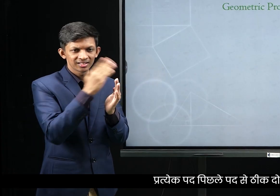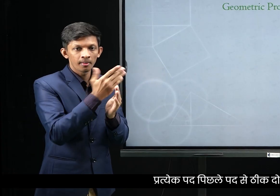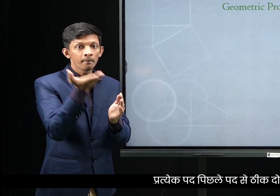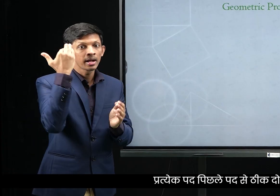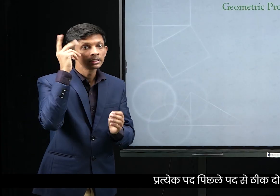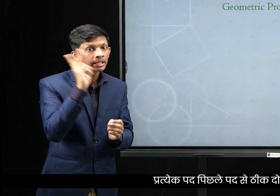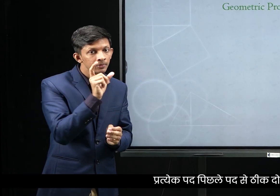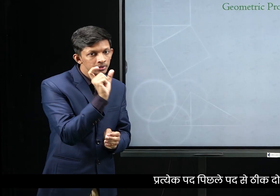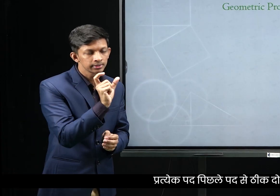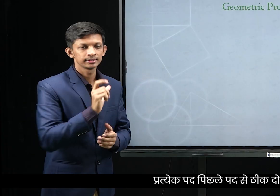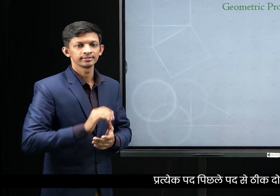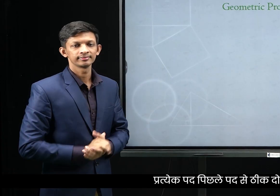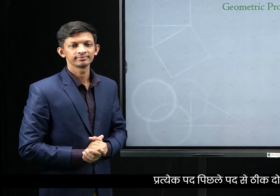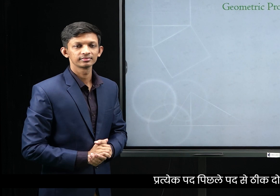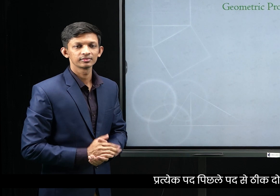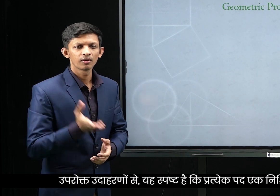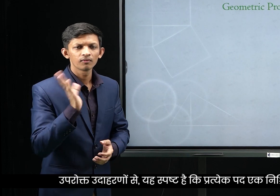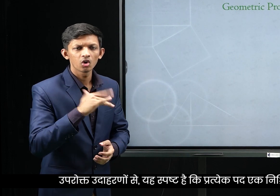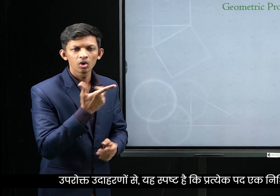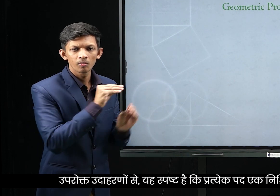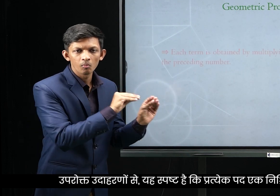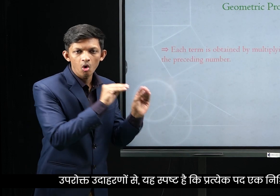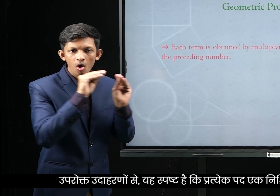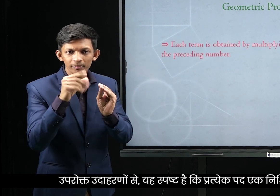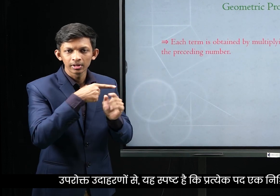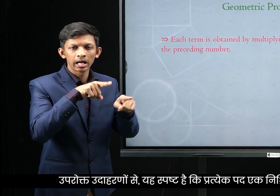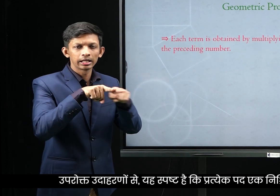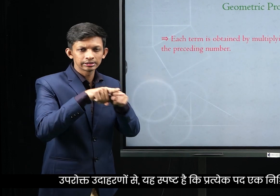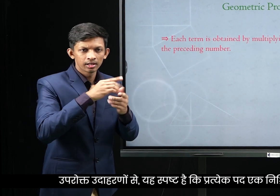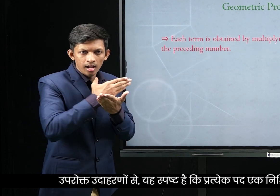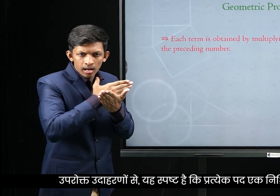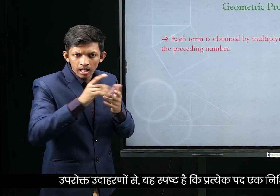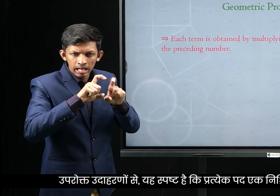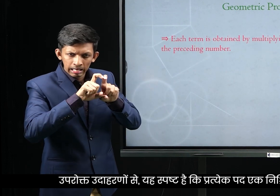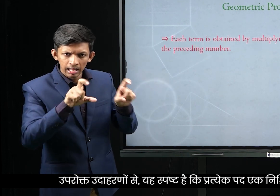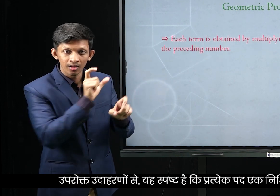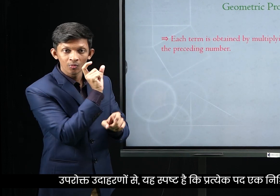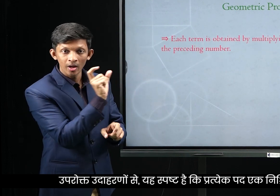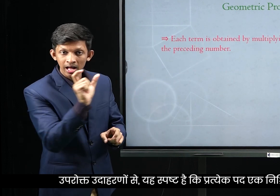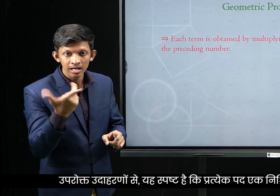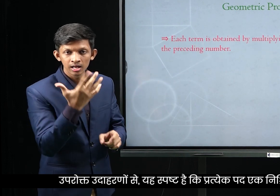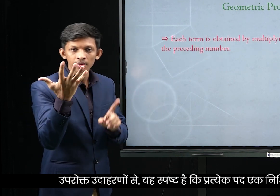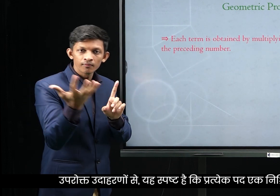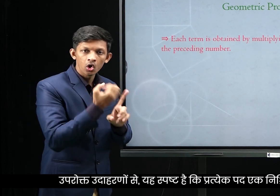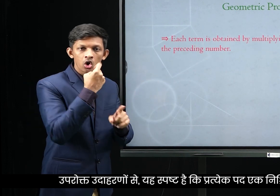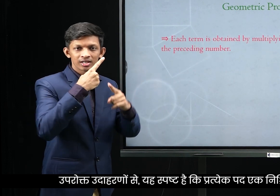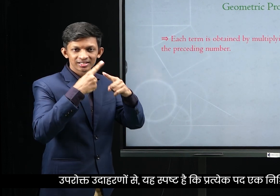पद से ठीक 2 गुना है। उपरोक्त उदाहरणों से यह स्पष्ट है कि प्रत्येक पद एक निश्चित संख्या